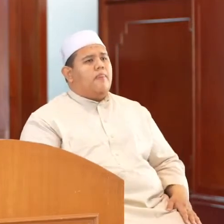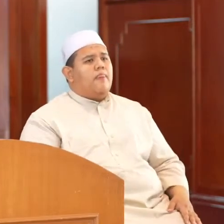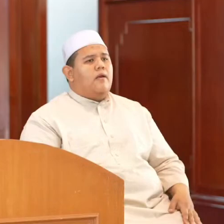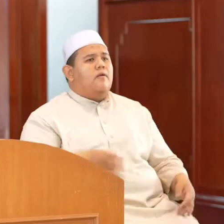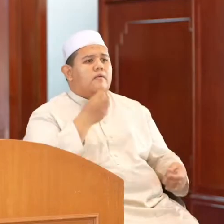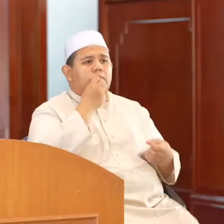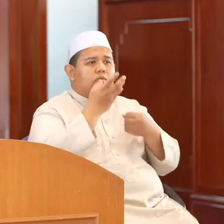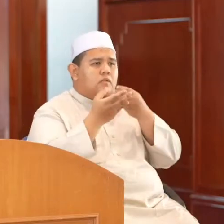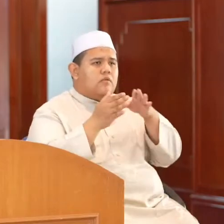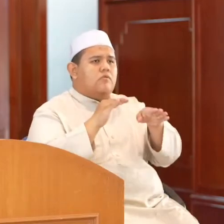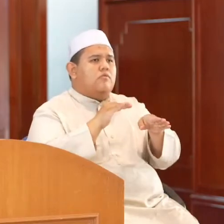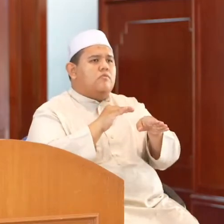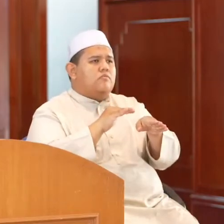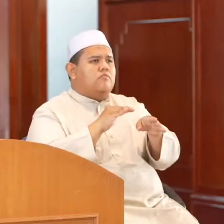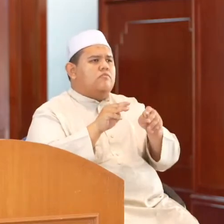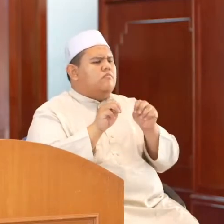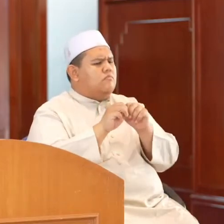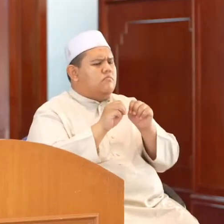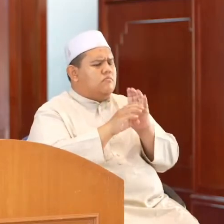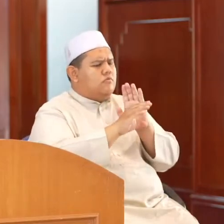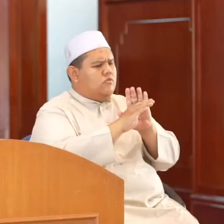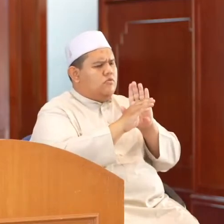dinisbahkan kepada Sayyidina Umar,